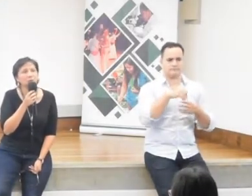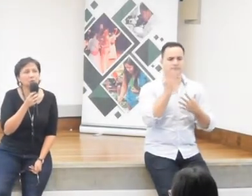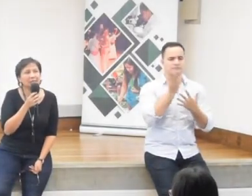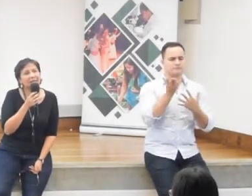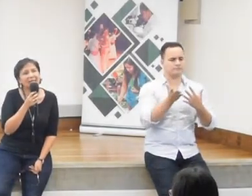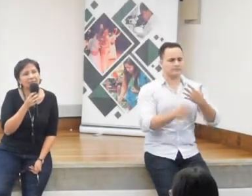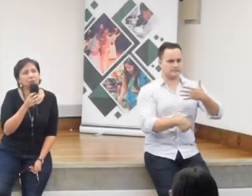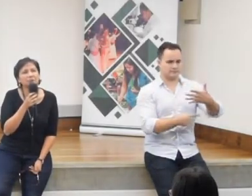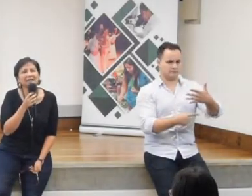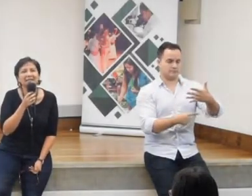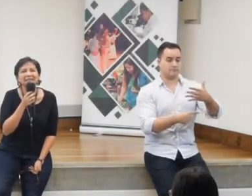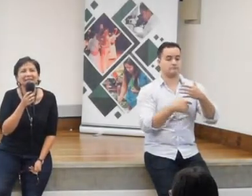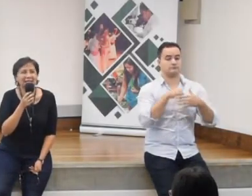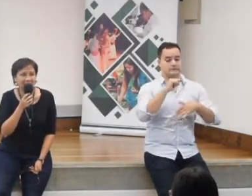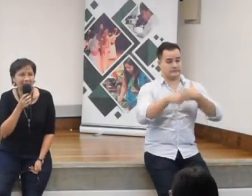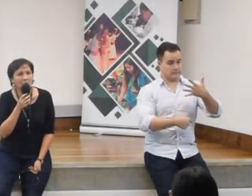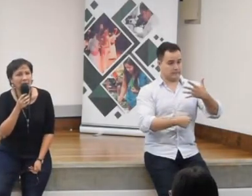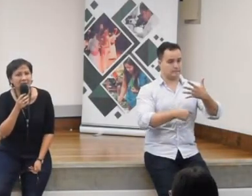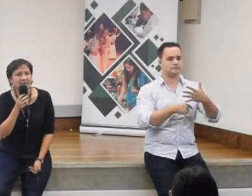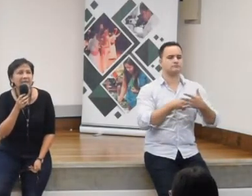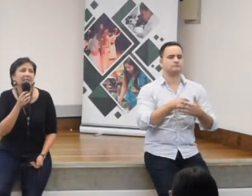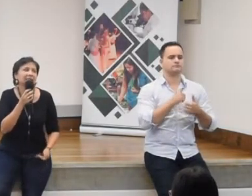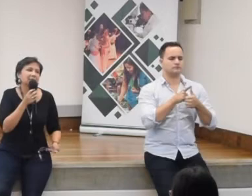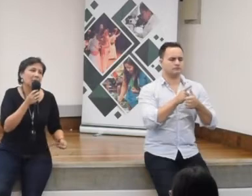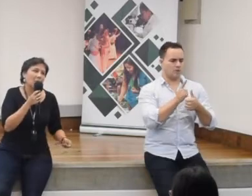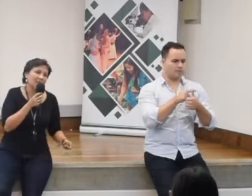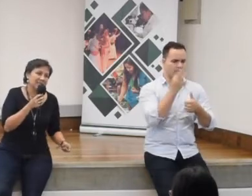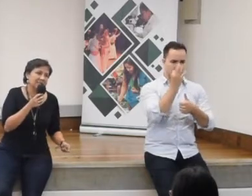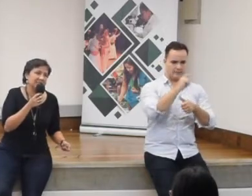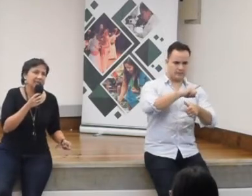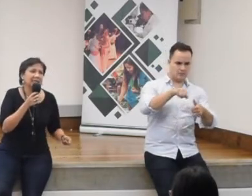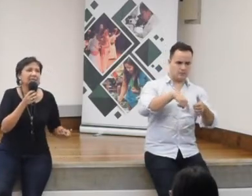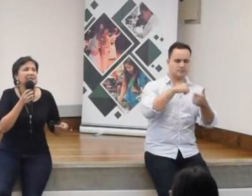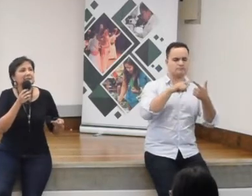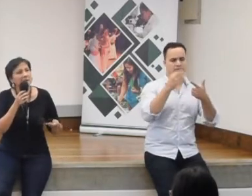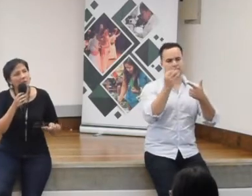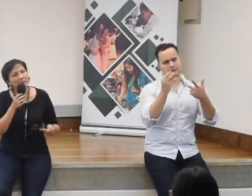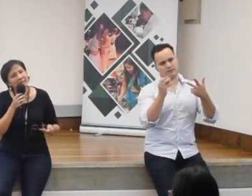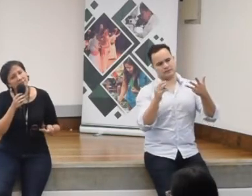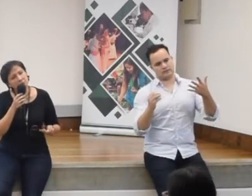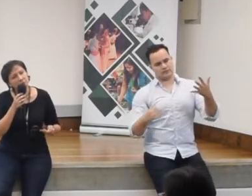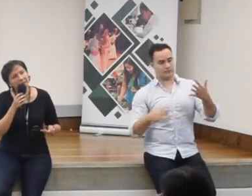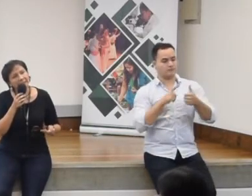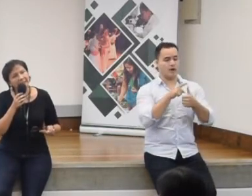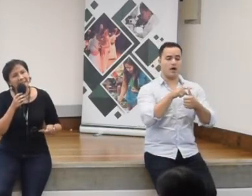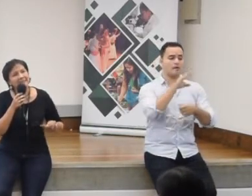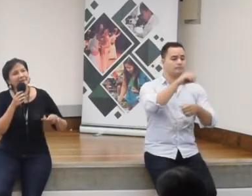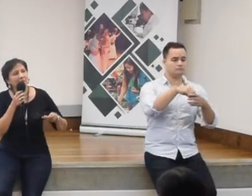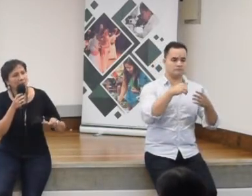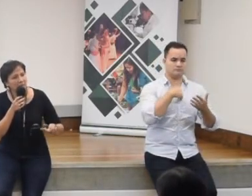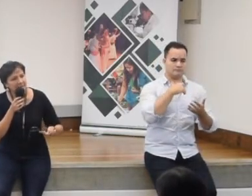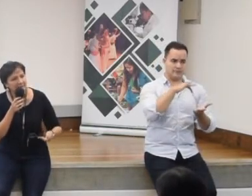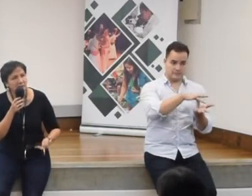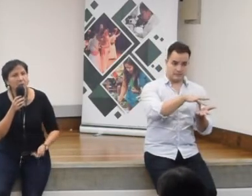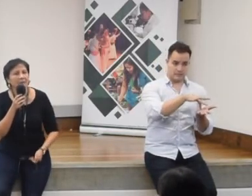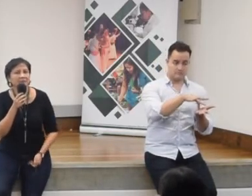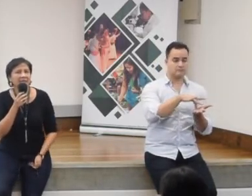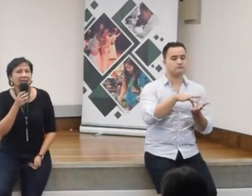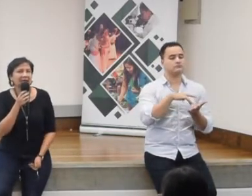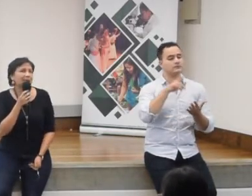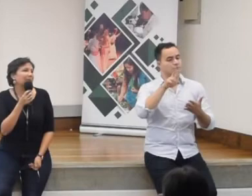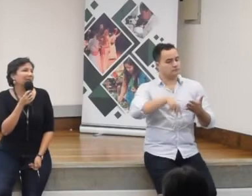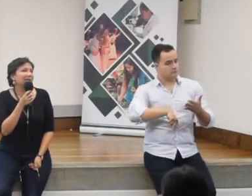partes. Cada ruta tiene 30 horas de trabajo presencial, de trabajo de lectura y de trabajo de